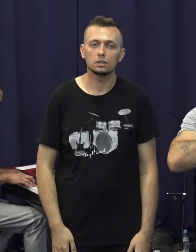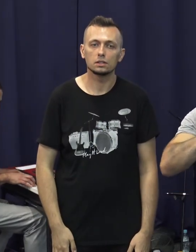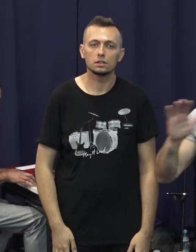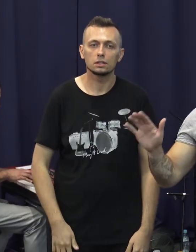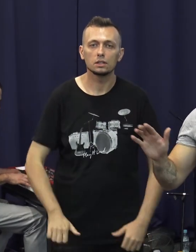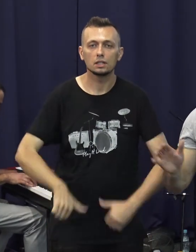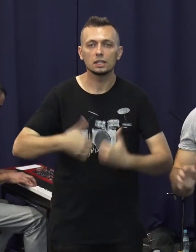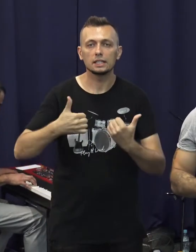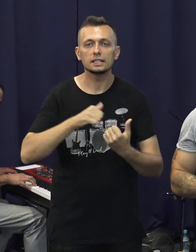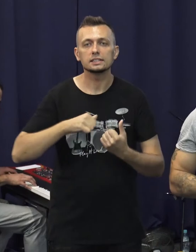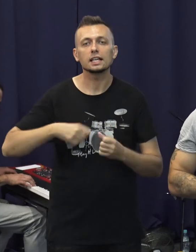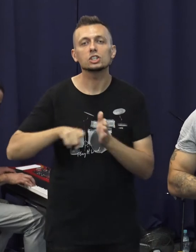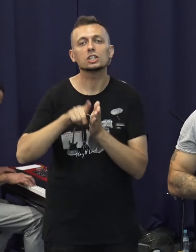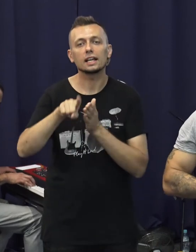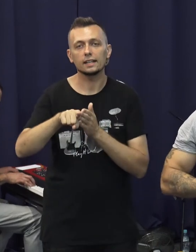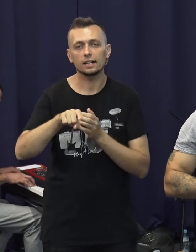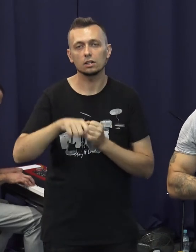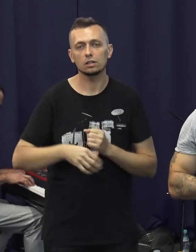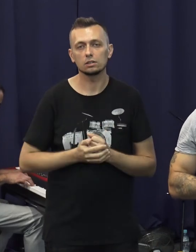Stanie się to dlatego,